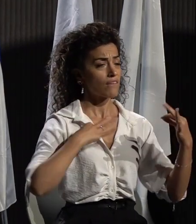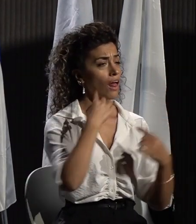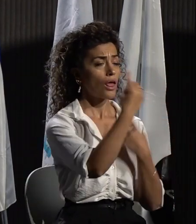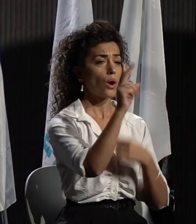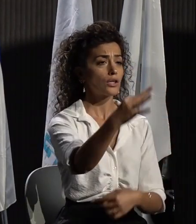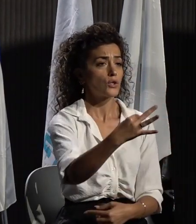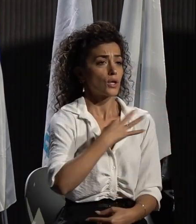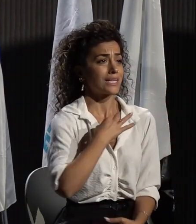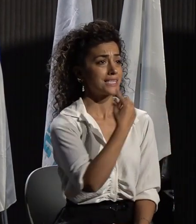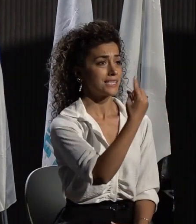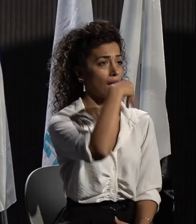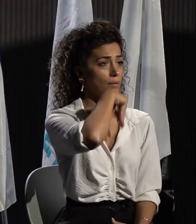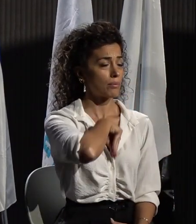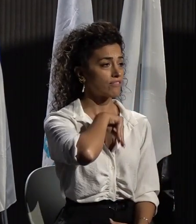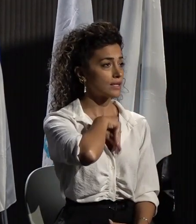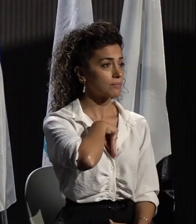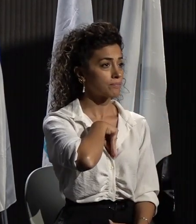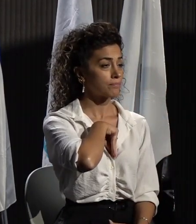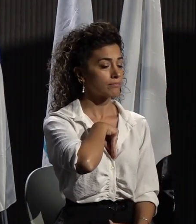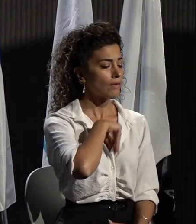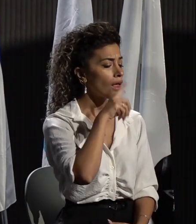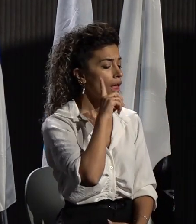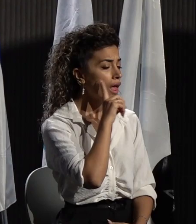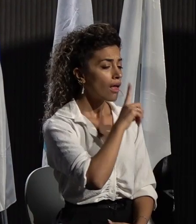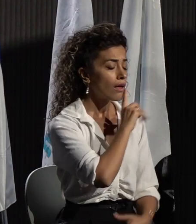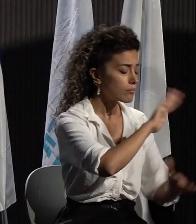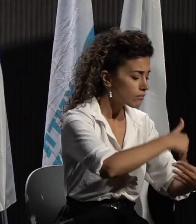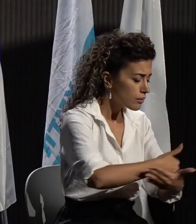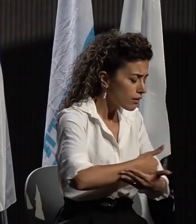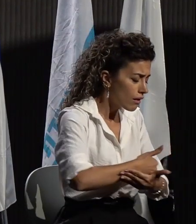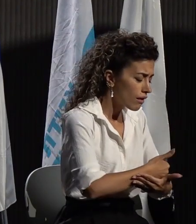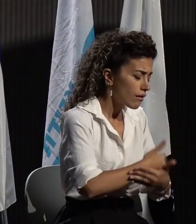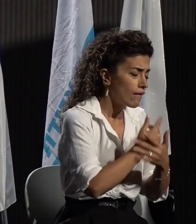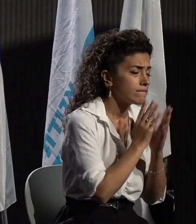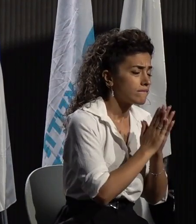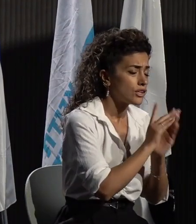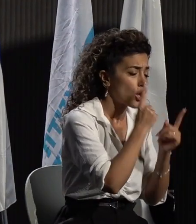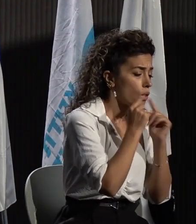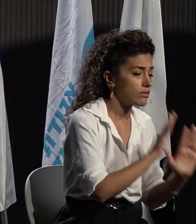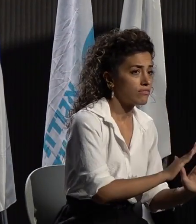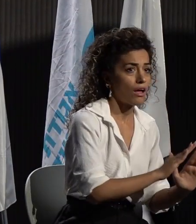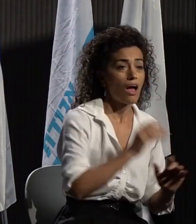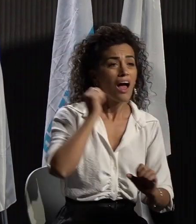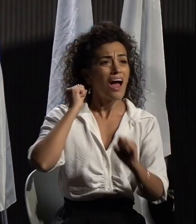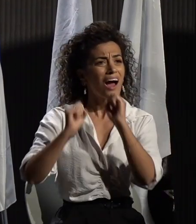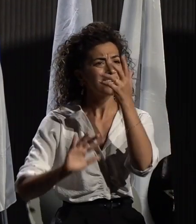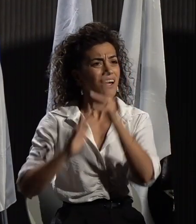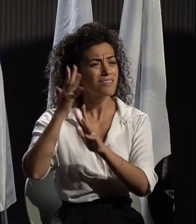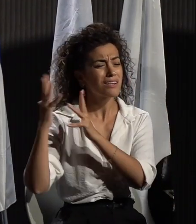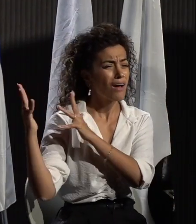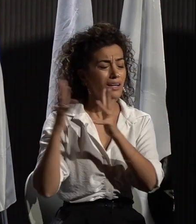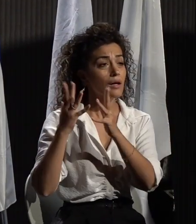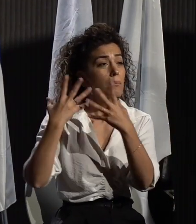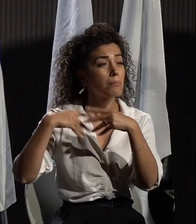ממנה. אם שמסתתרת שעות עם תינוקת ומתפללת שלא תבכה. רצח ושריפה אכזריים